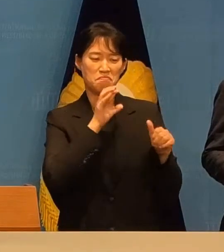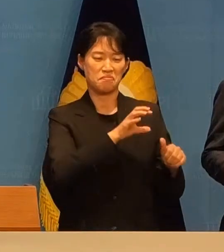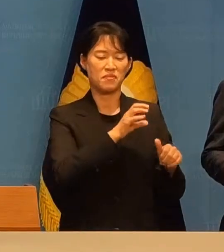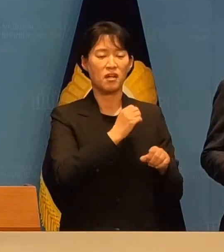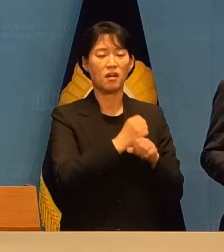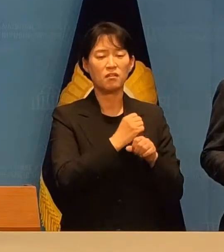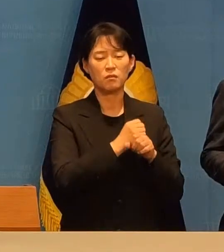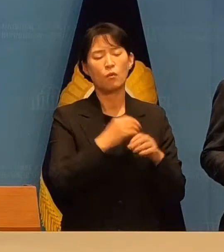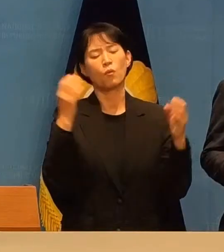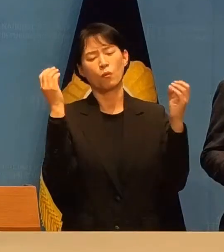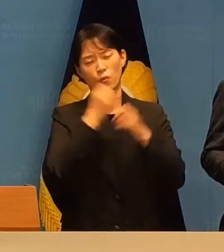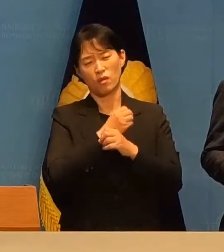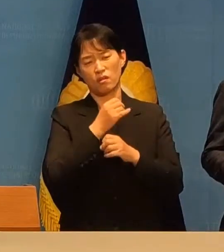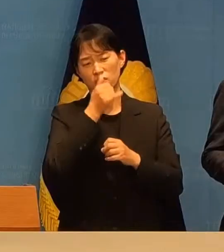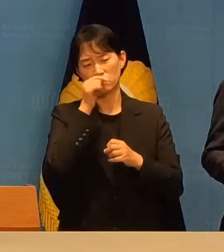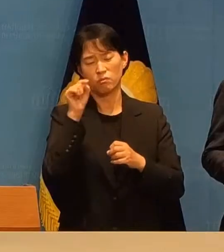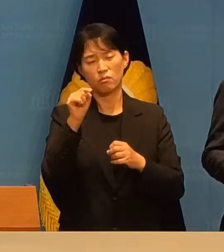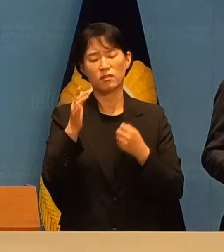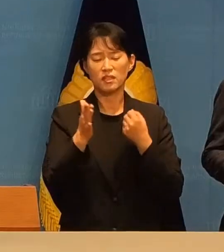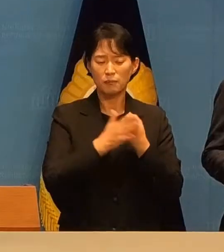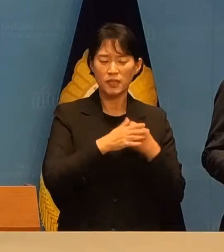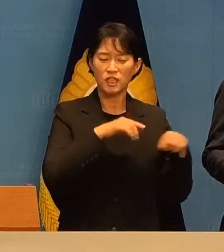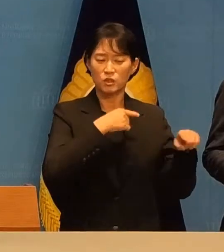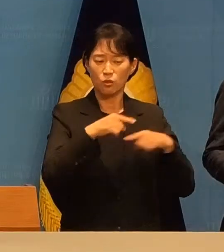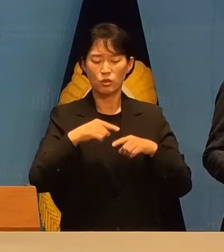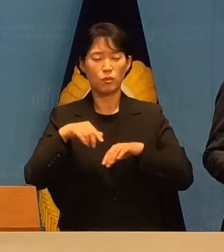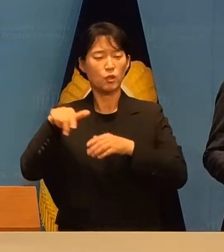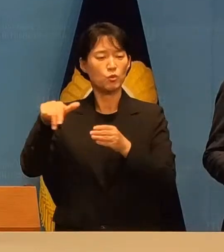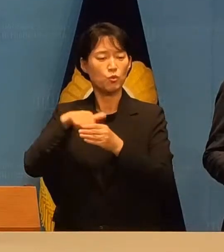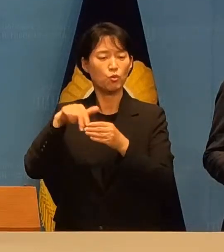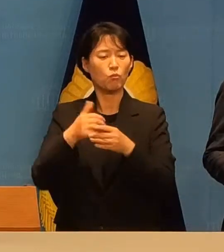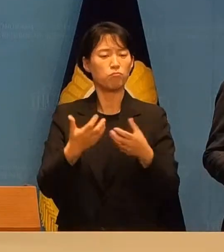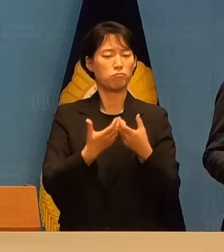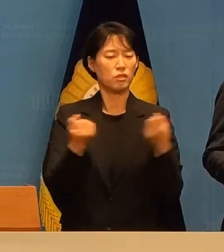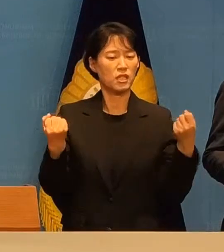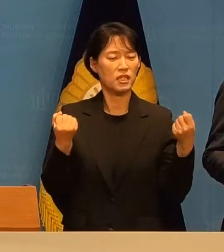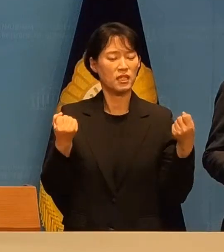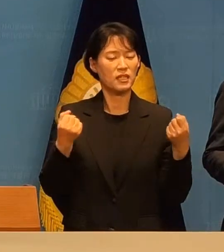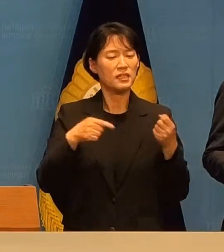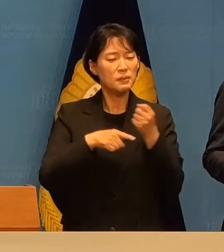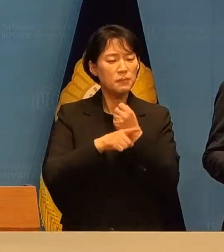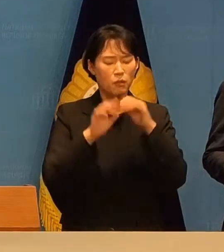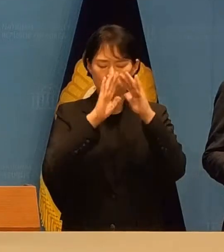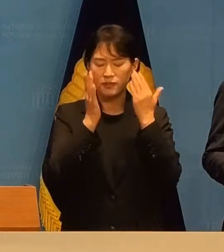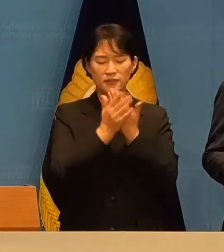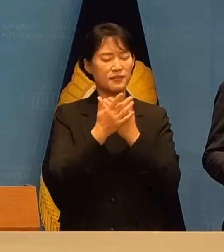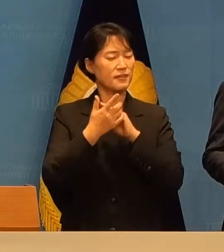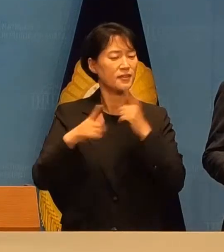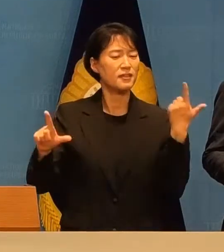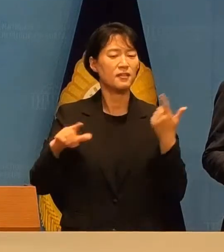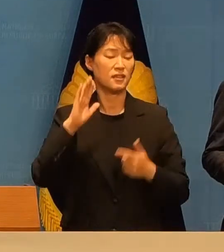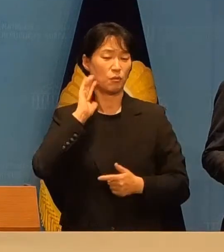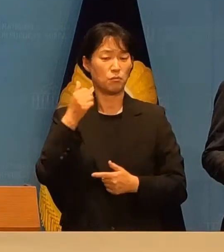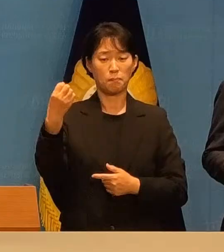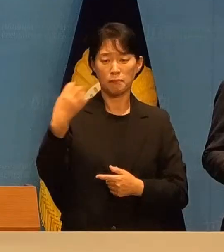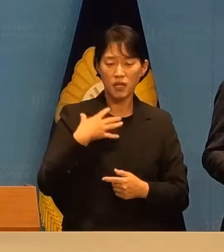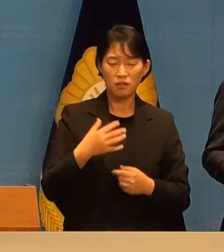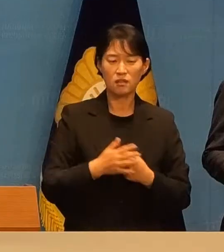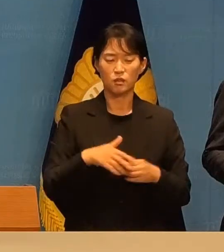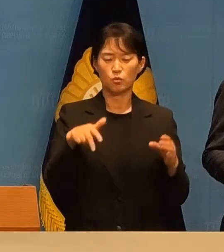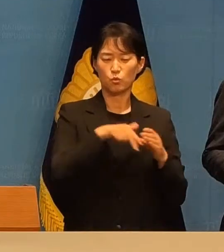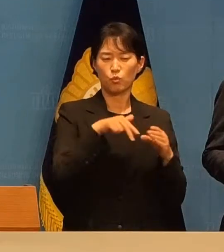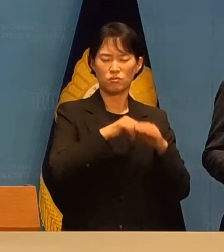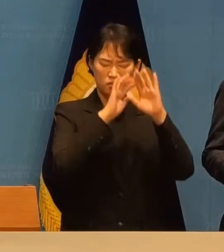방식으로 오해하고 있어 종교 분리의 역사적, 법적 의미와 상반된다. 대통령의 발언은